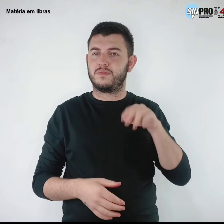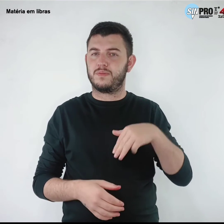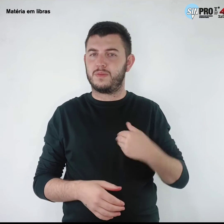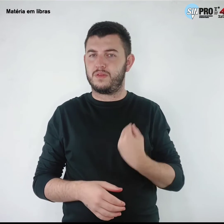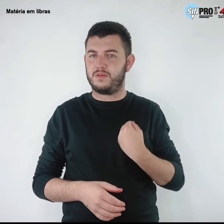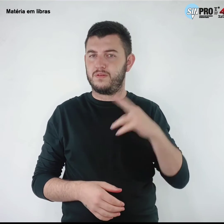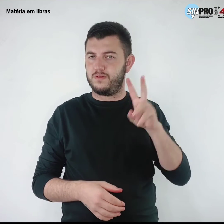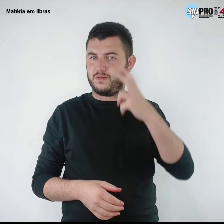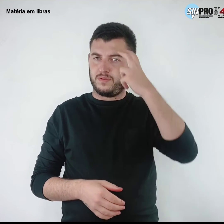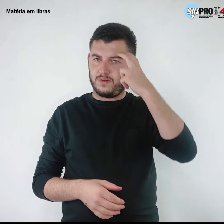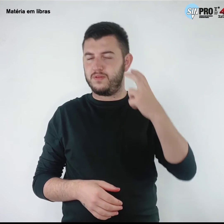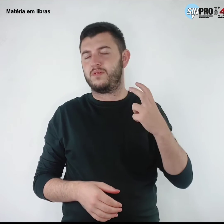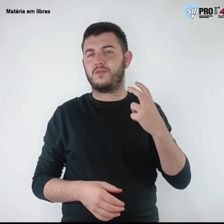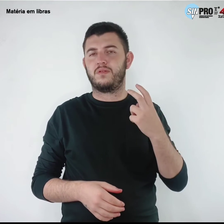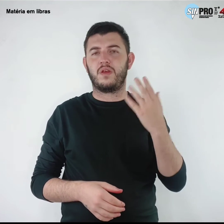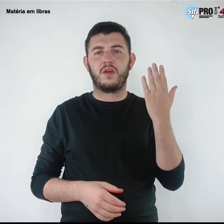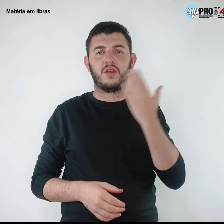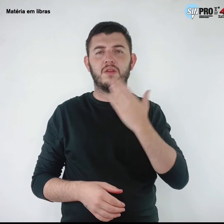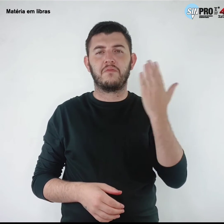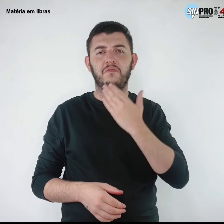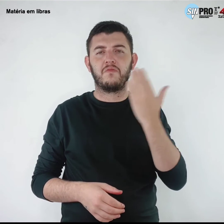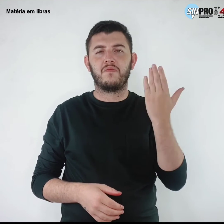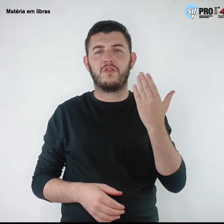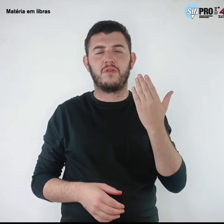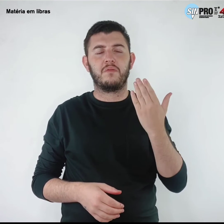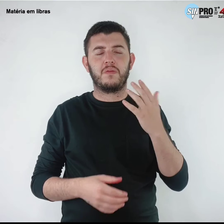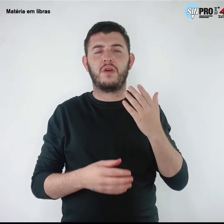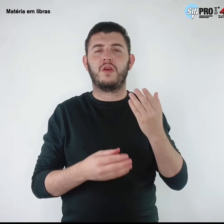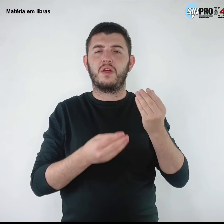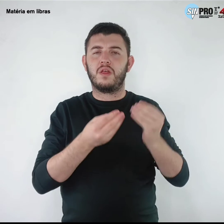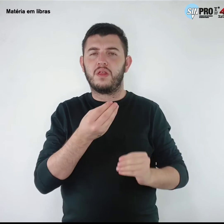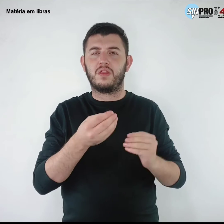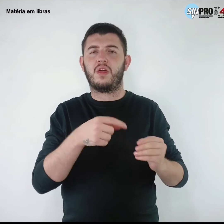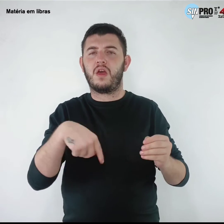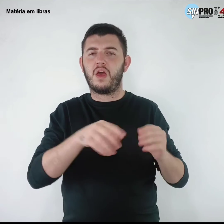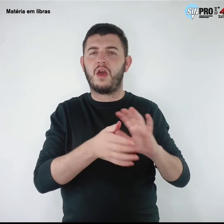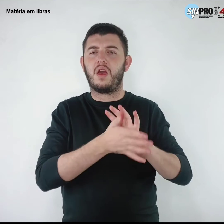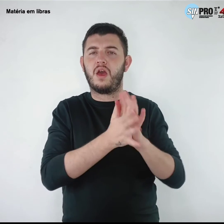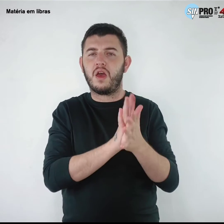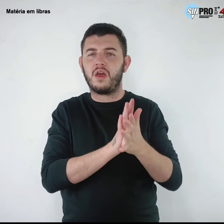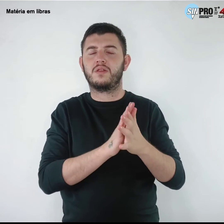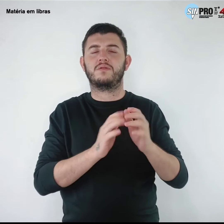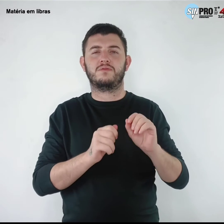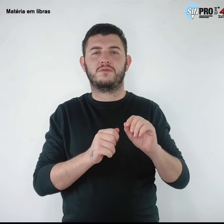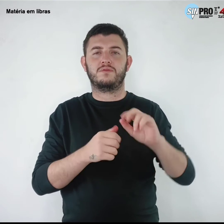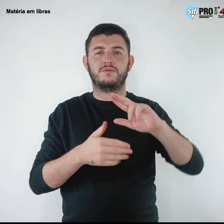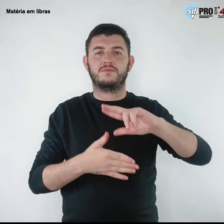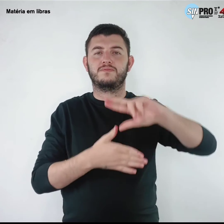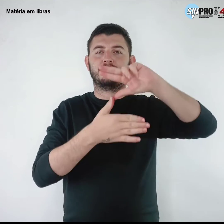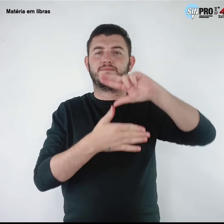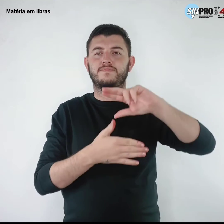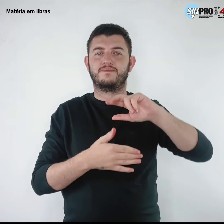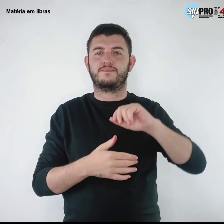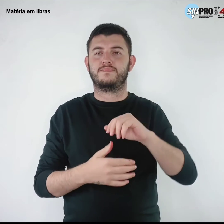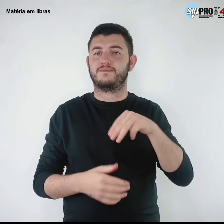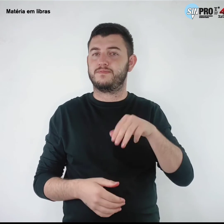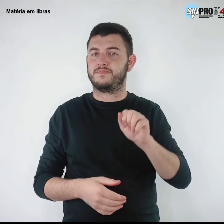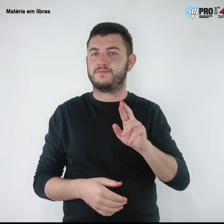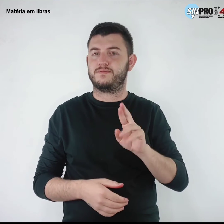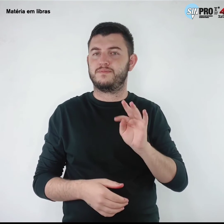Viver, Culturas Invisibilizadas e Insubordinadas da América Latina, Marta